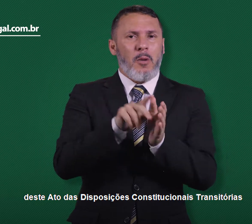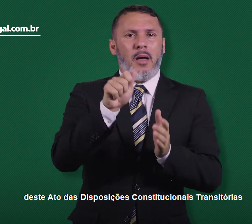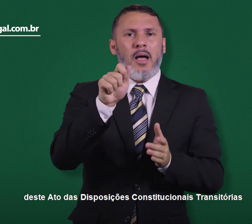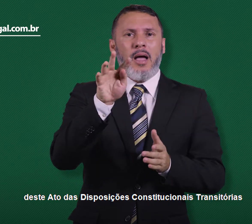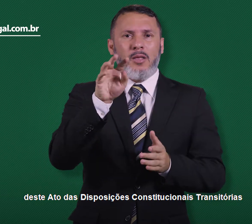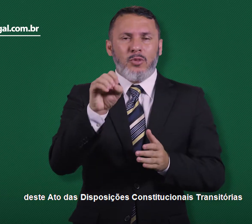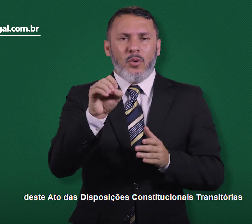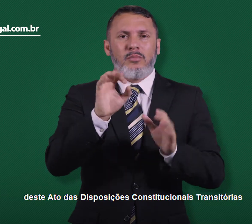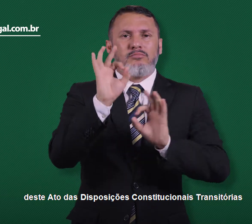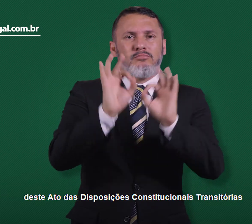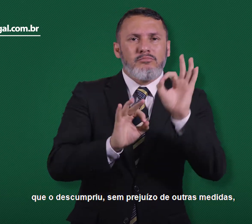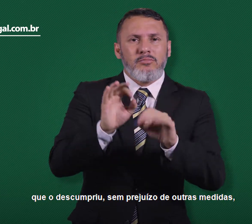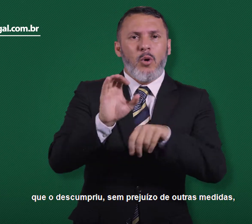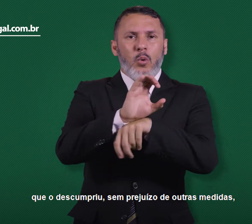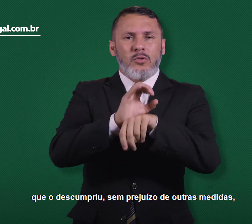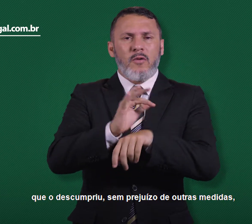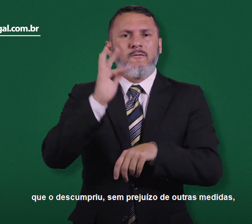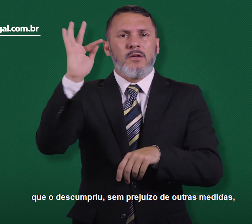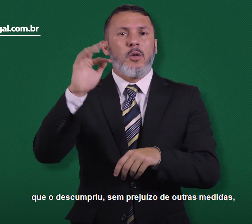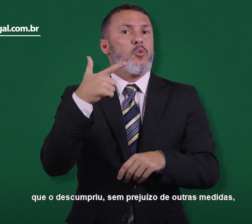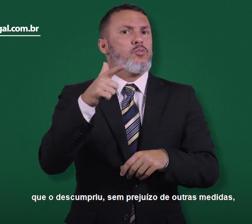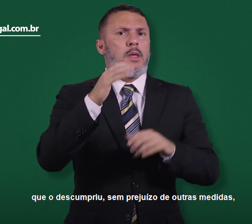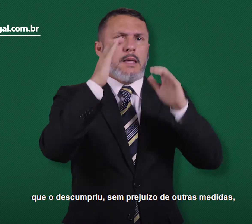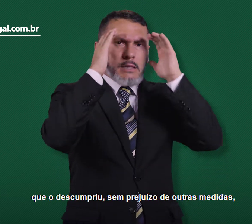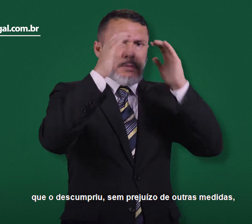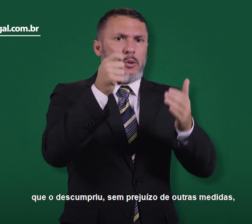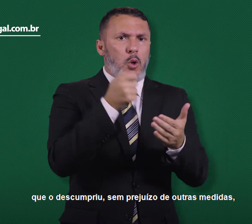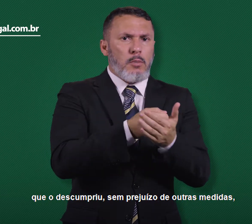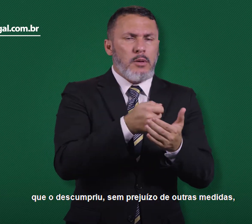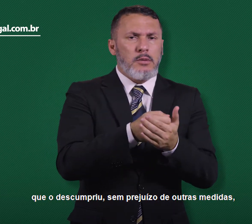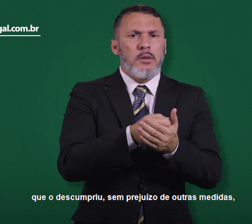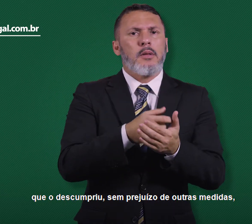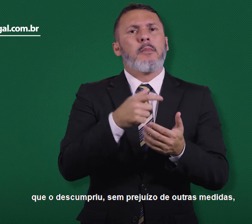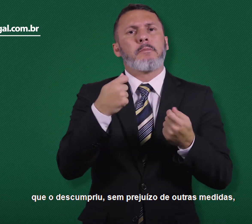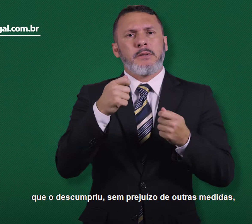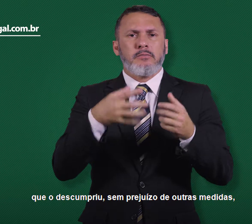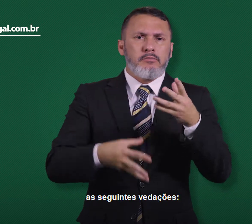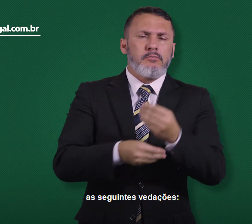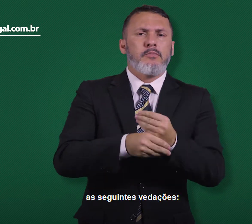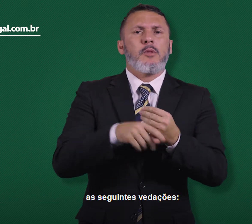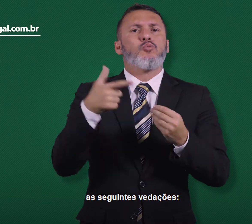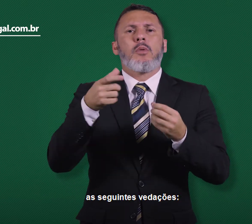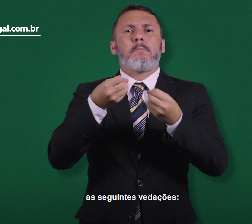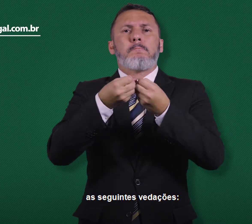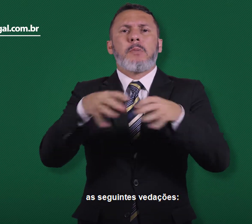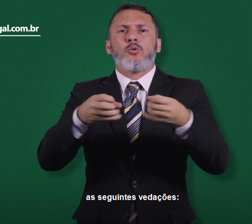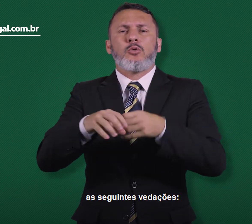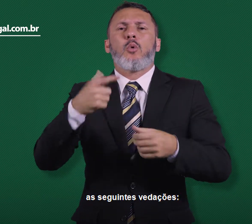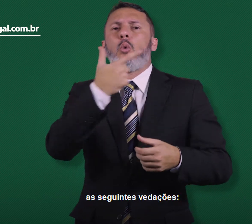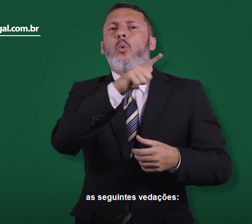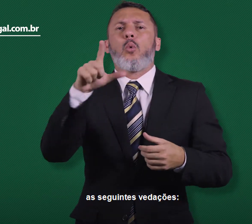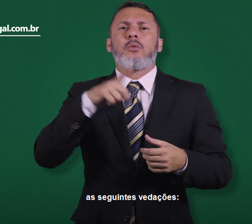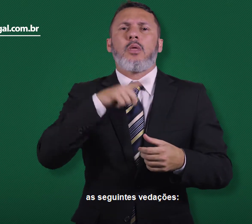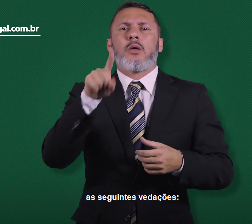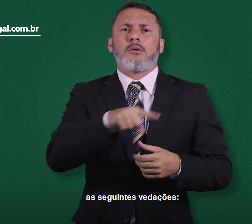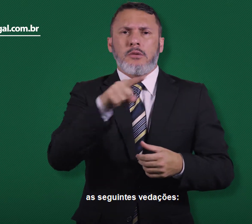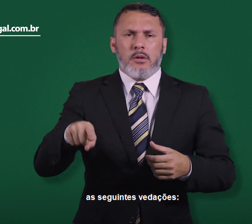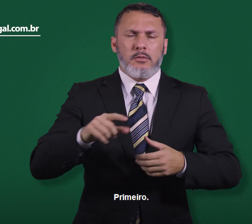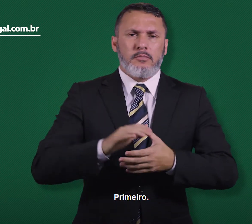constitucionais transitórias que o descumpriu, sem prejuízo de outras medidas, as seguintes vedações.